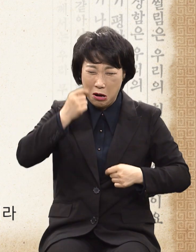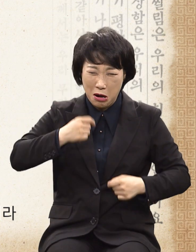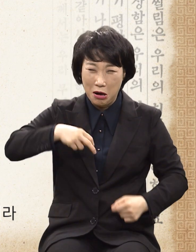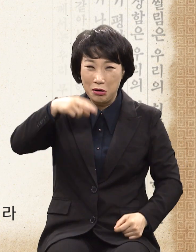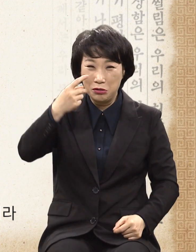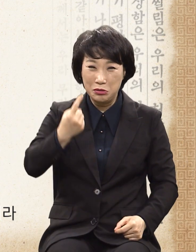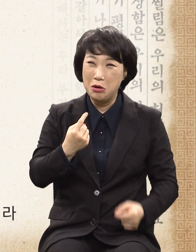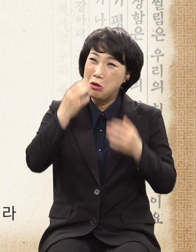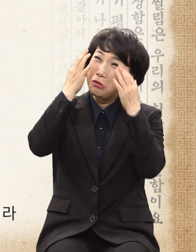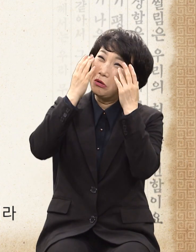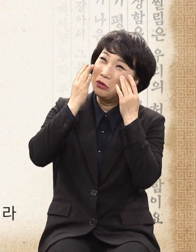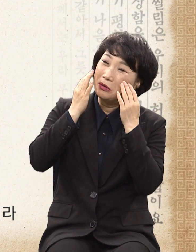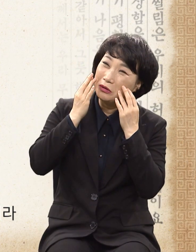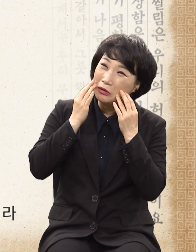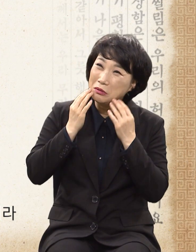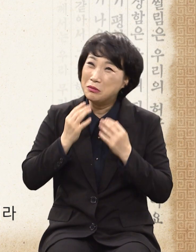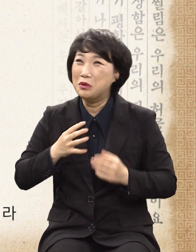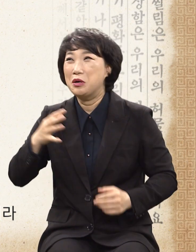울어도